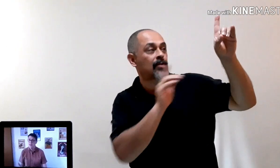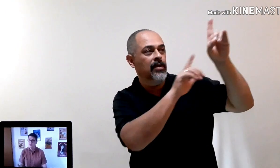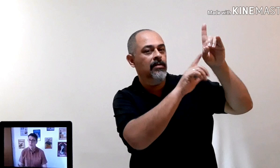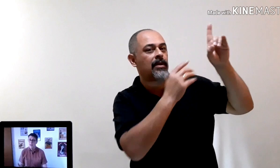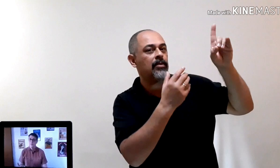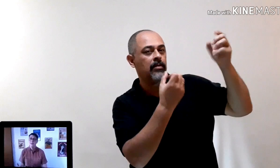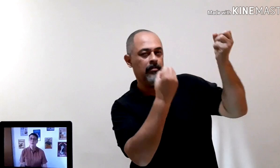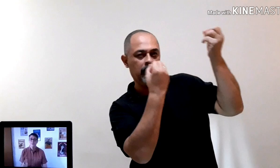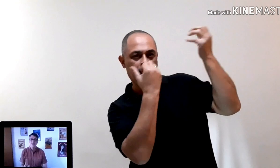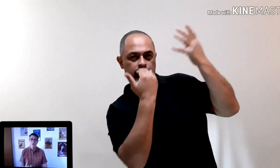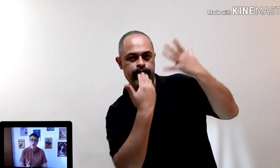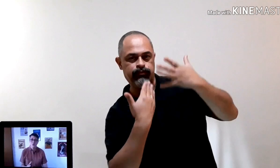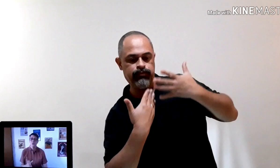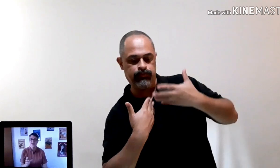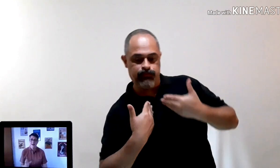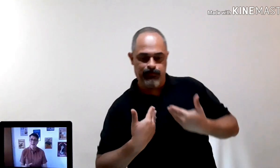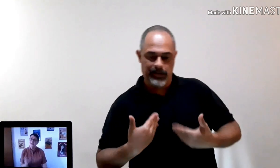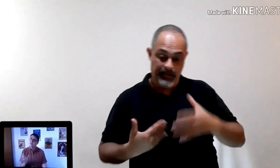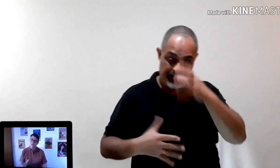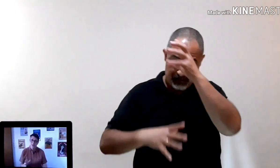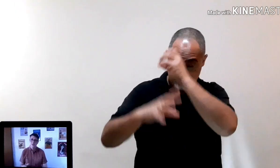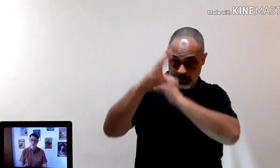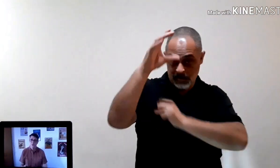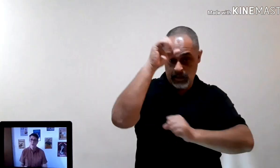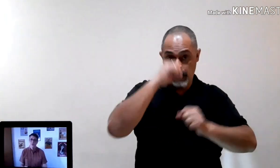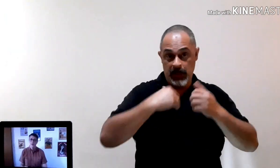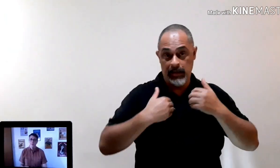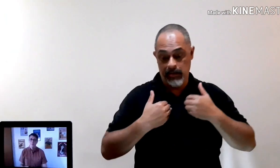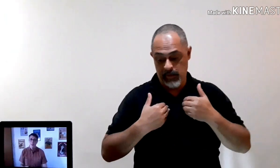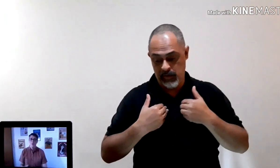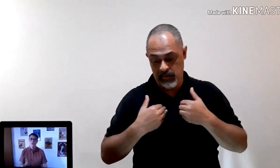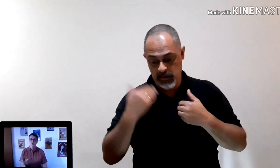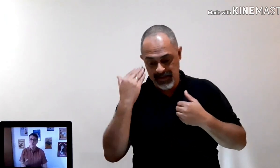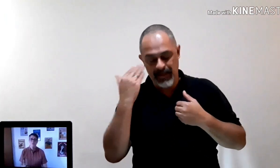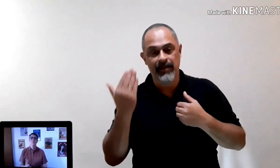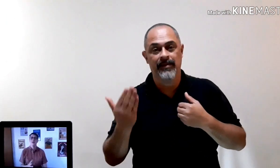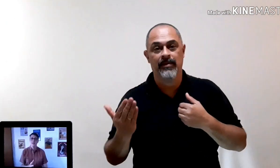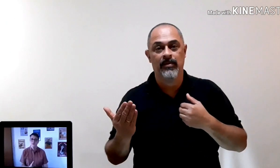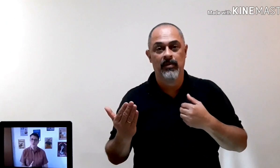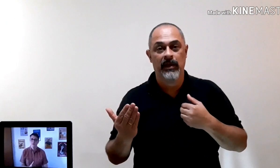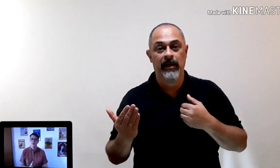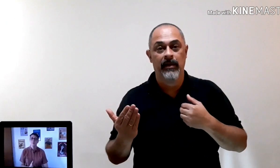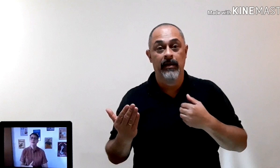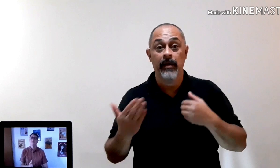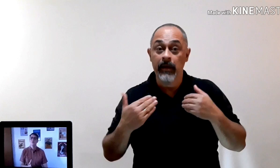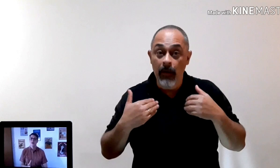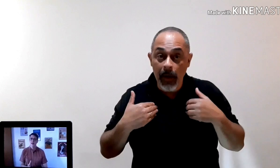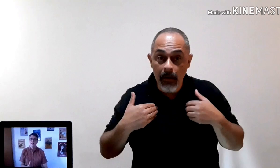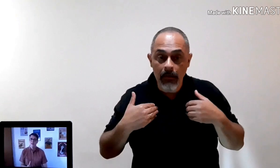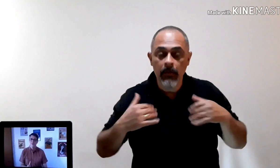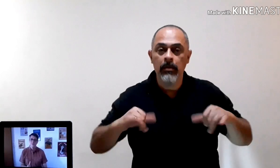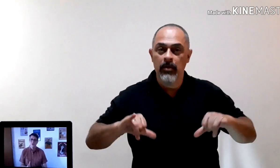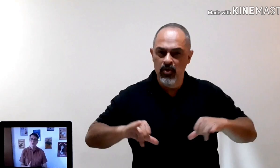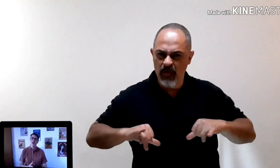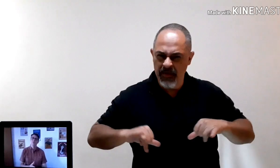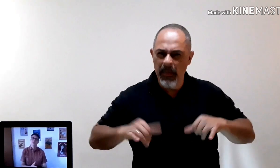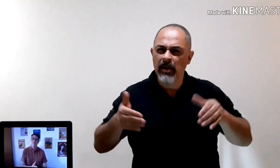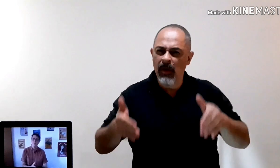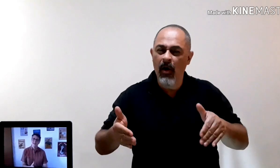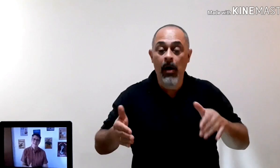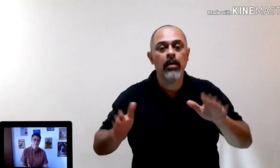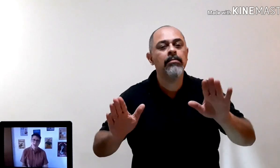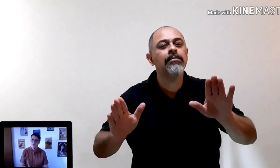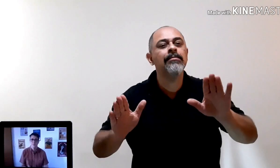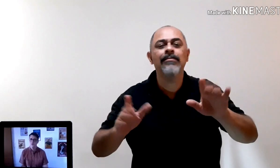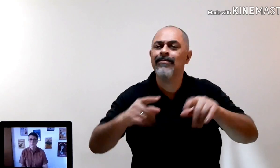nosso crescimento, para imprimir em nós o caráter de Cristo. Então, eu sofro para isso, para ter meu caráter aperfeiçoado,